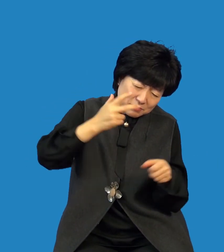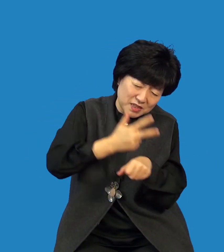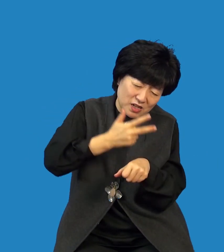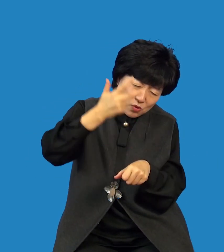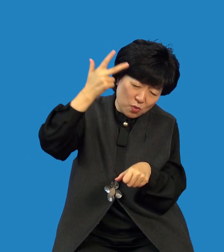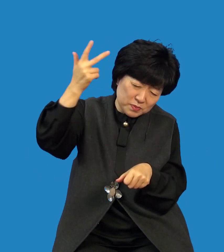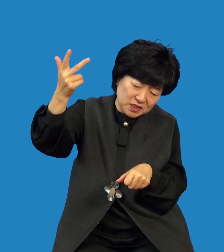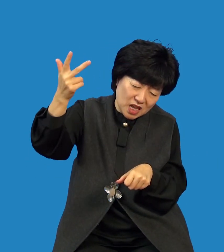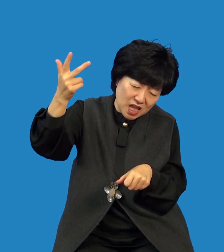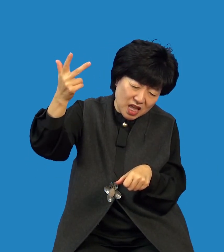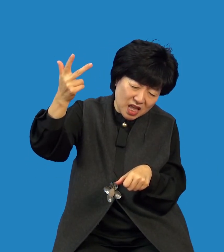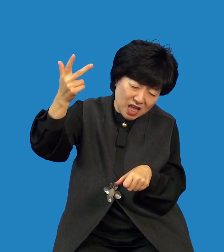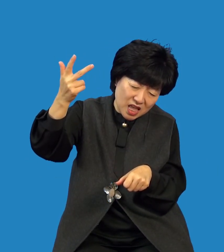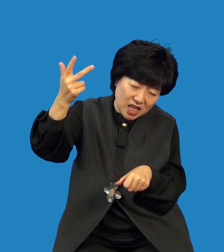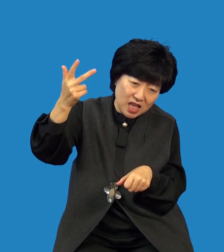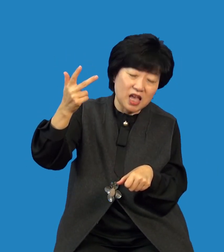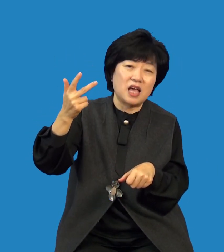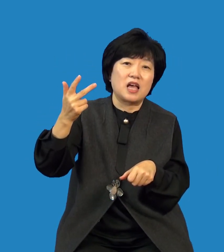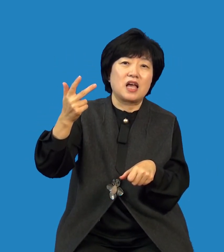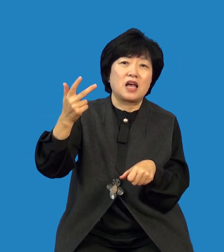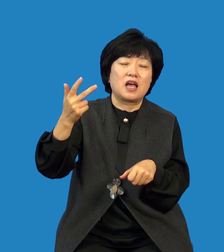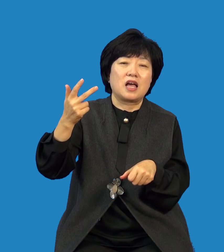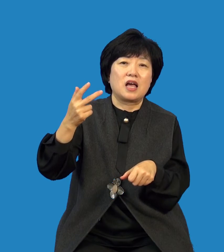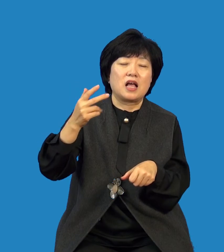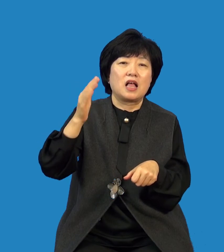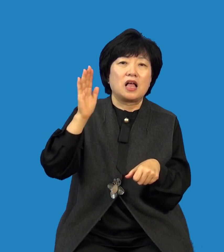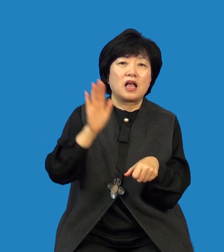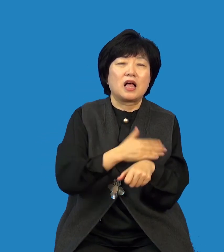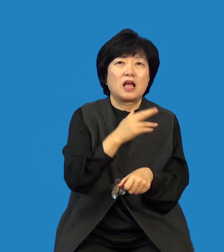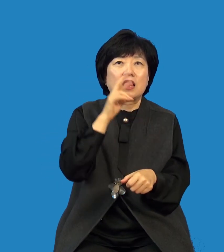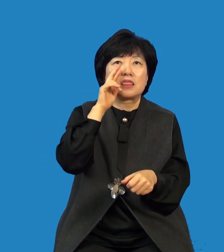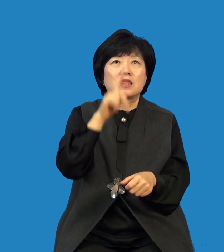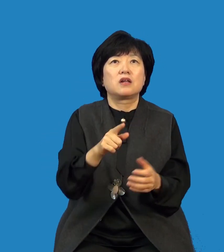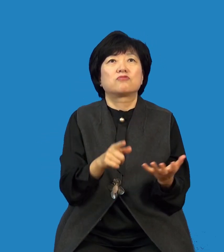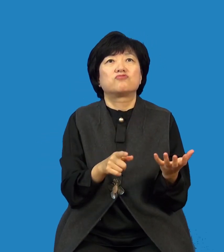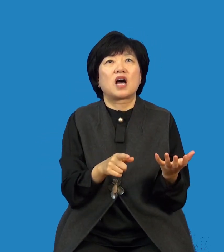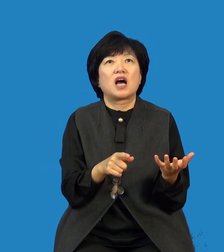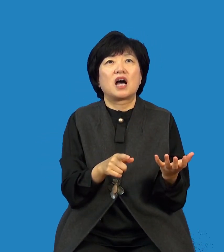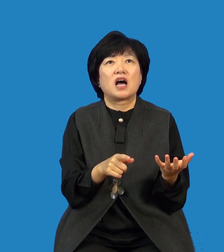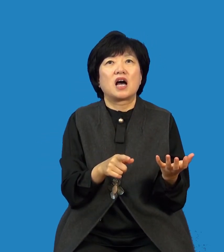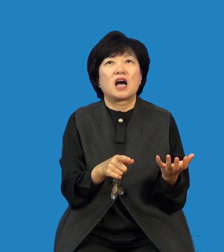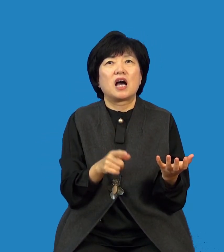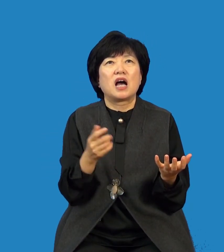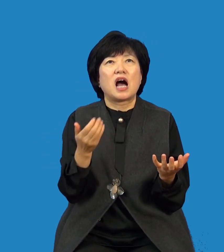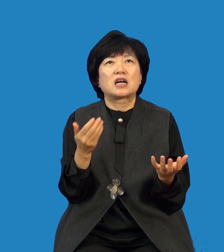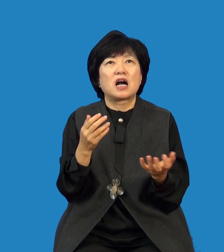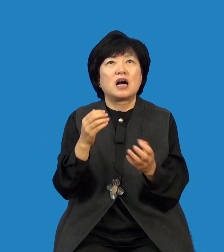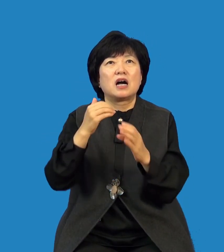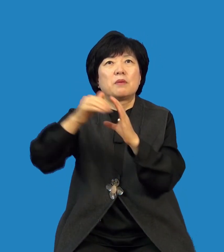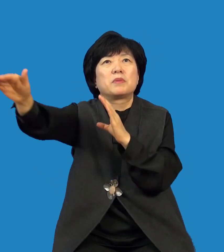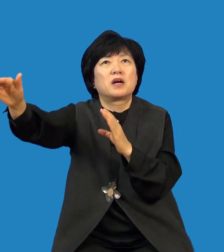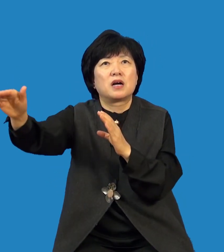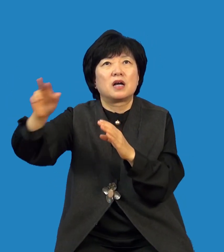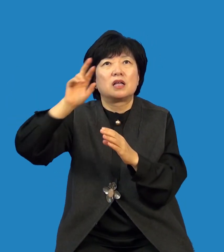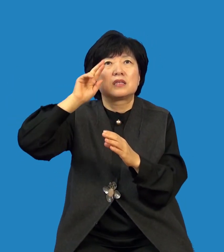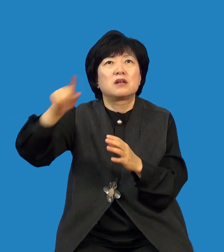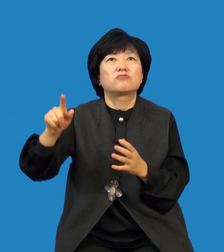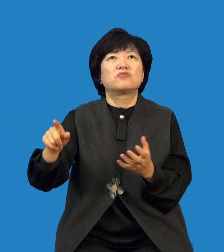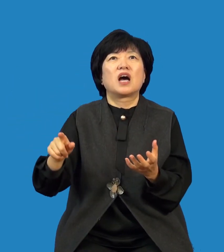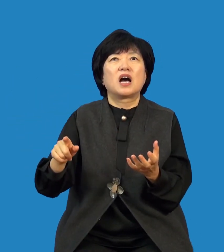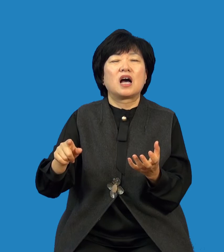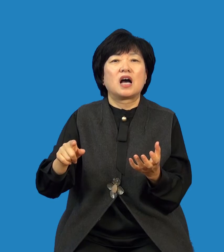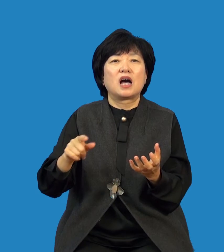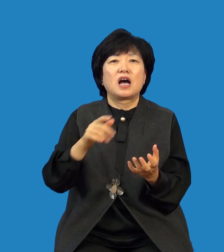제가 착각을 한 거예요. 전혀 해결된 게 아닌데 완전히 착각을 한 거예요. 그러면 그렇지 그러고 잤는데 한 오후 2시쯤 일어나가지고 이제 이메일을 체크하려고 켰어요.